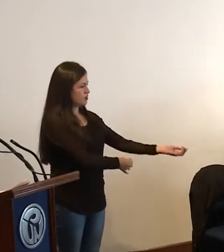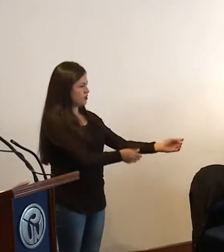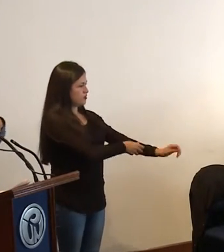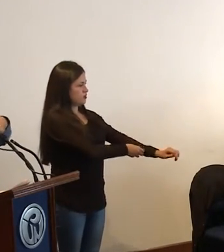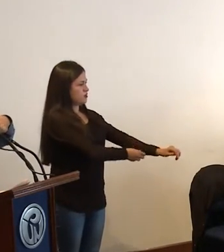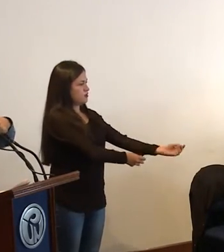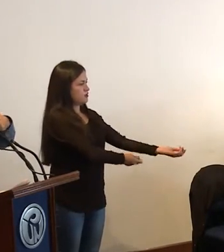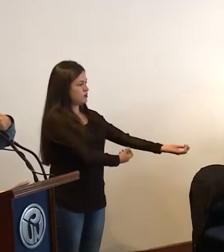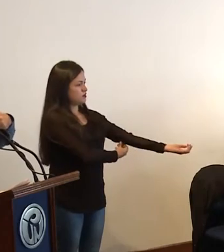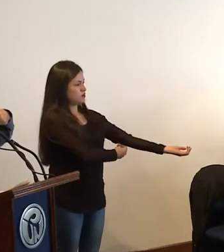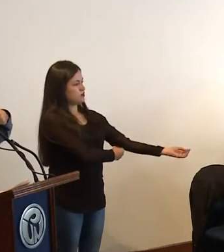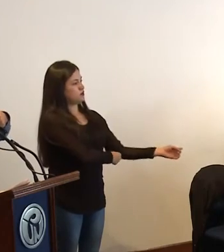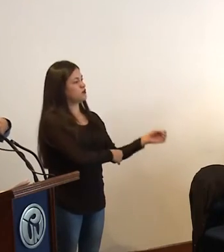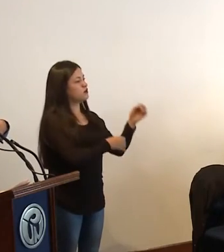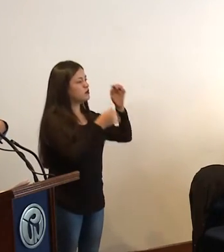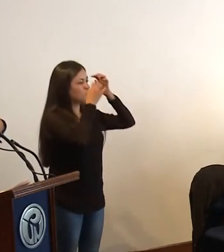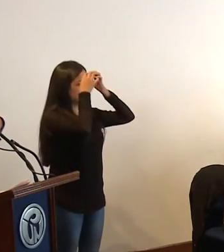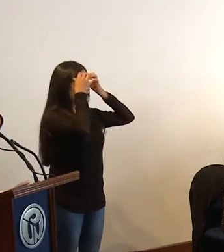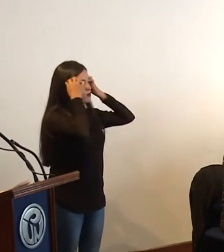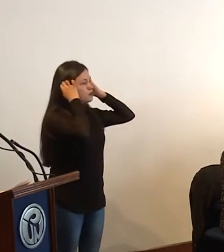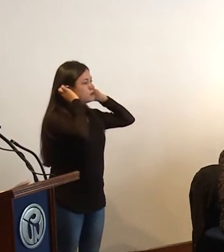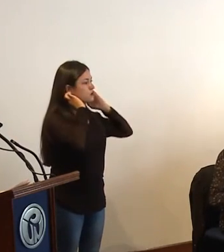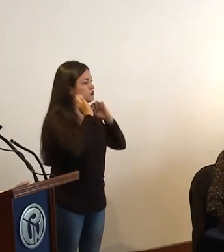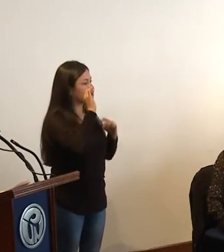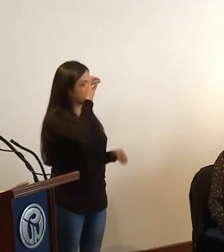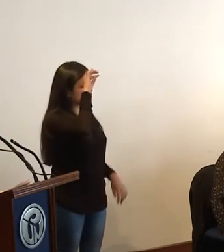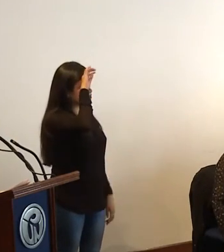Bueno, buenos días para todos y para todas.